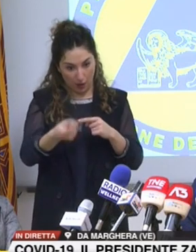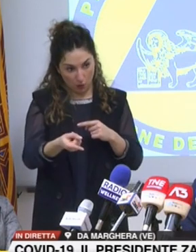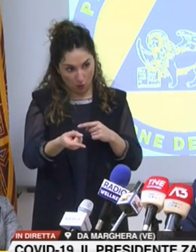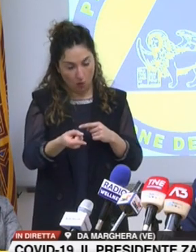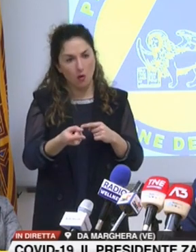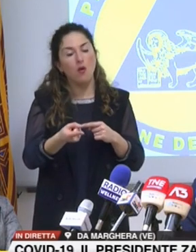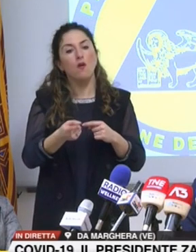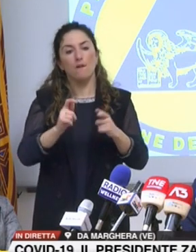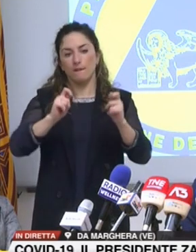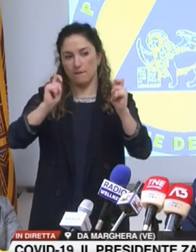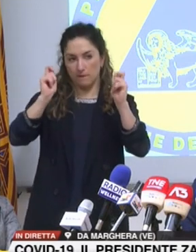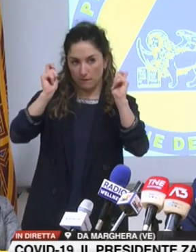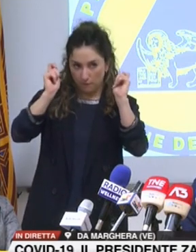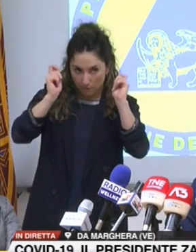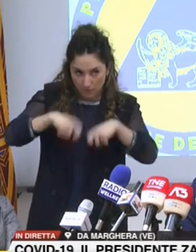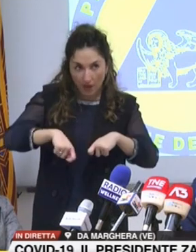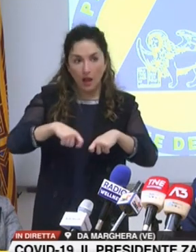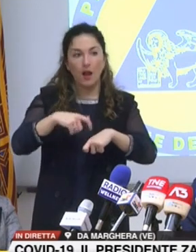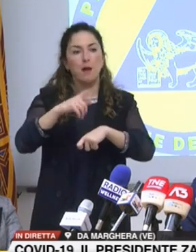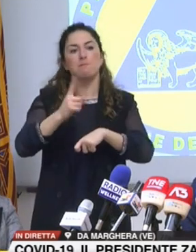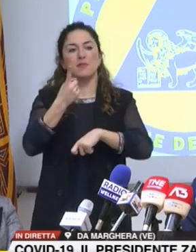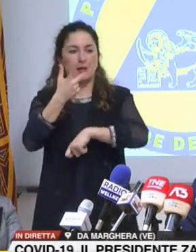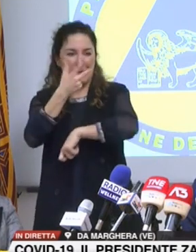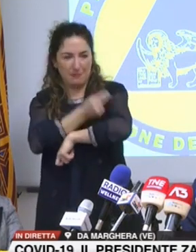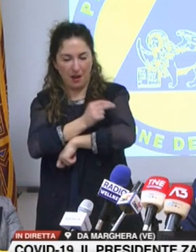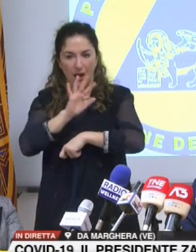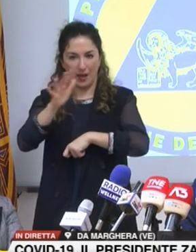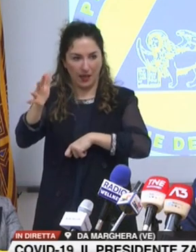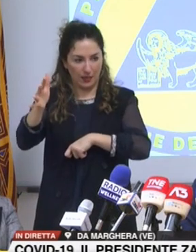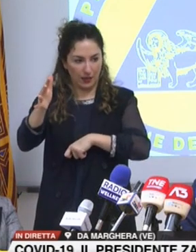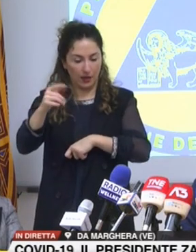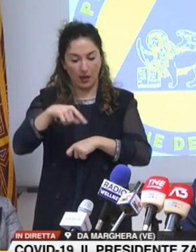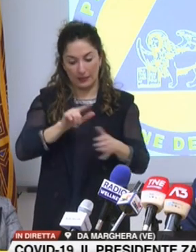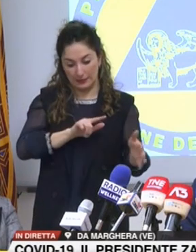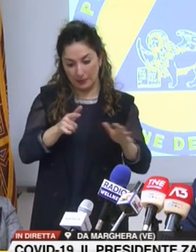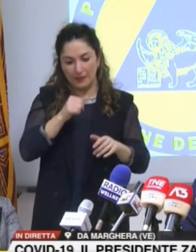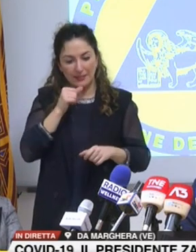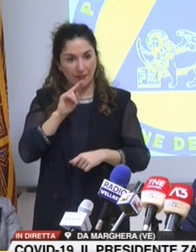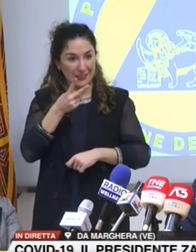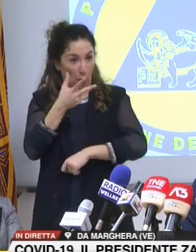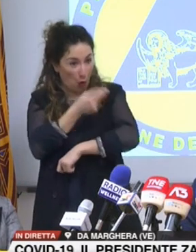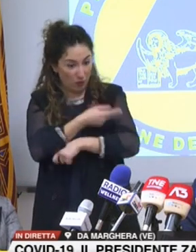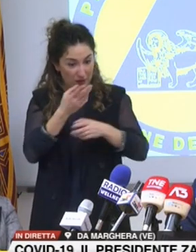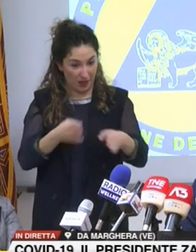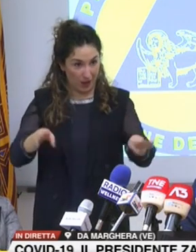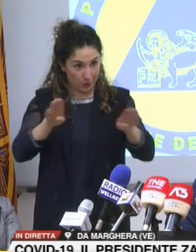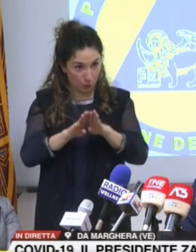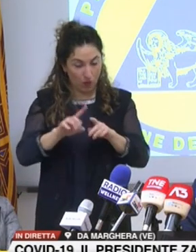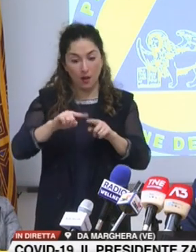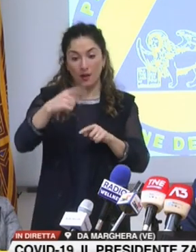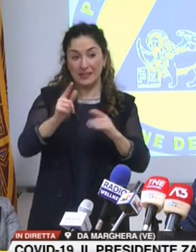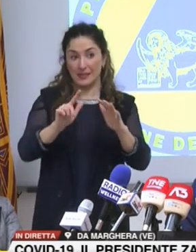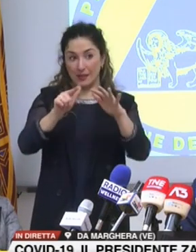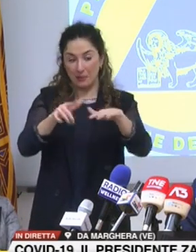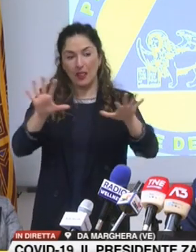febbraio, riapriremo e ricominceremo con le prime dosi. Questa settimana serve ancora per chiudere le seconde dosi. Sì. Dalla prossima